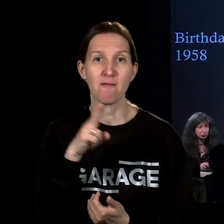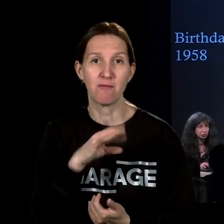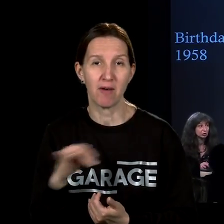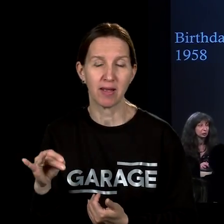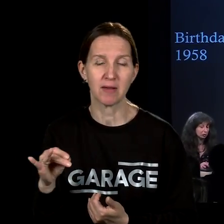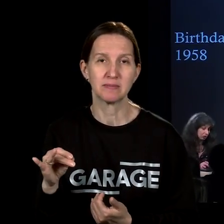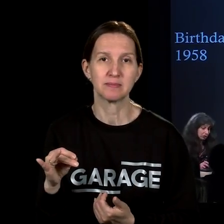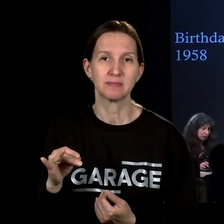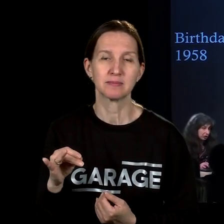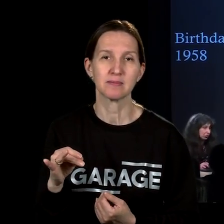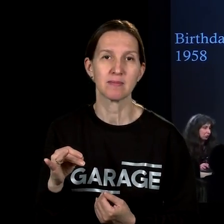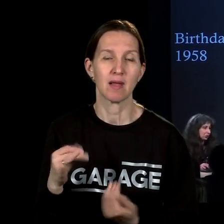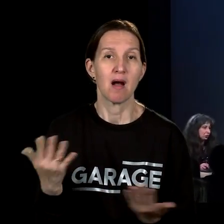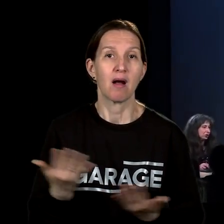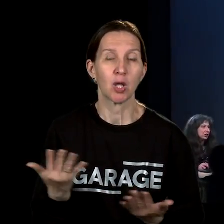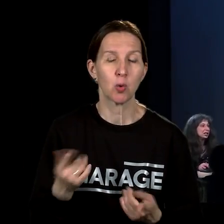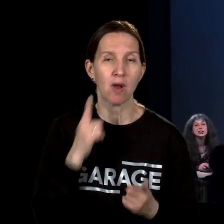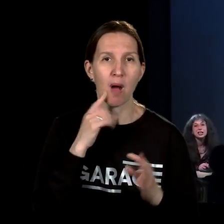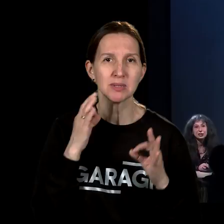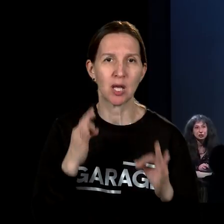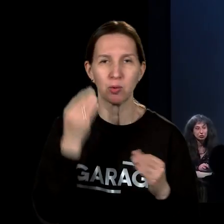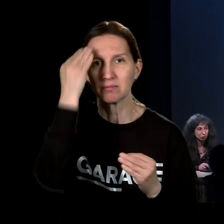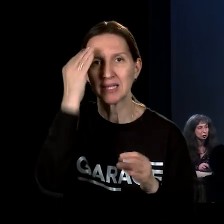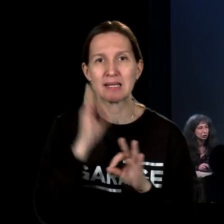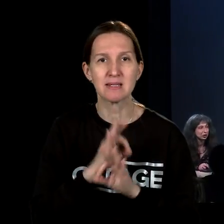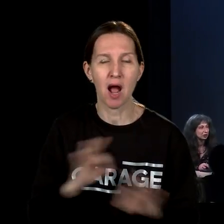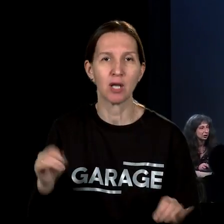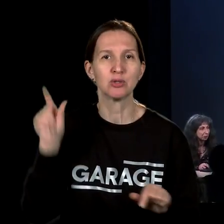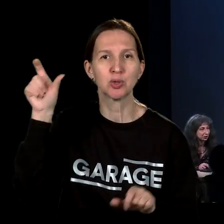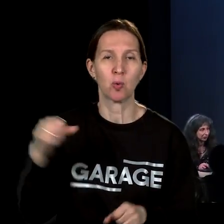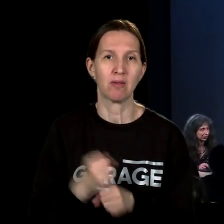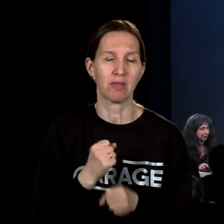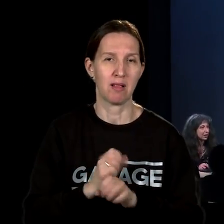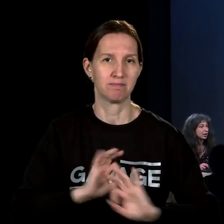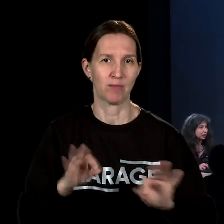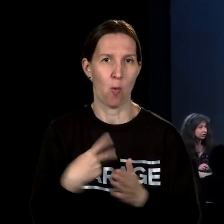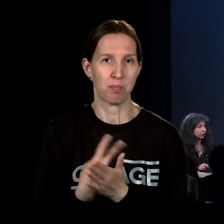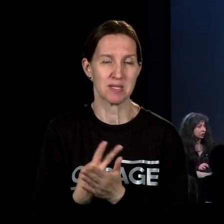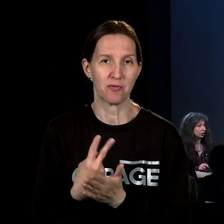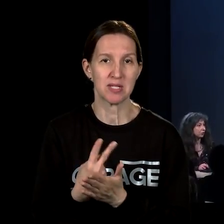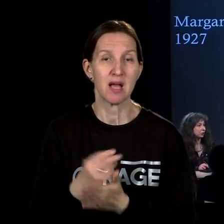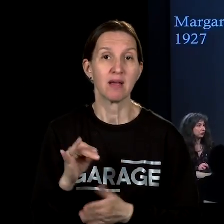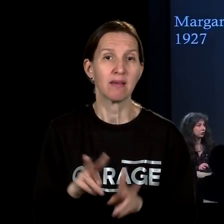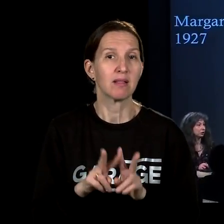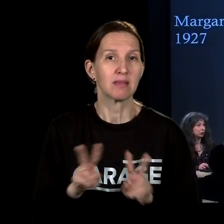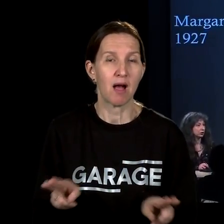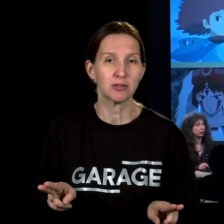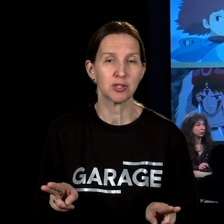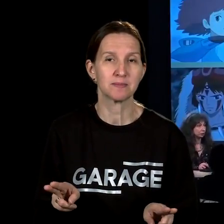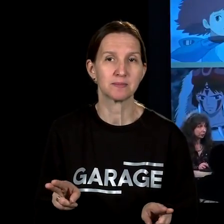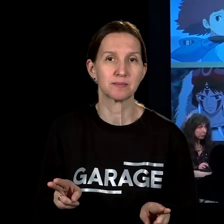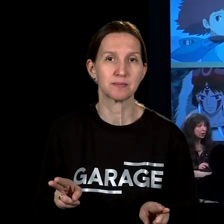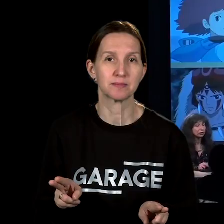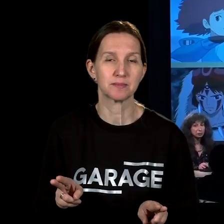действительно, которая абсолютно идеально то, что он делал, описывается. И так же, как и описываются вот